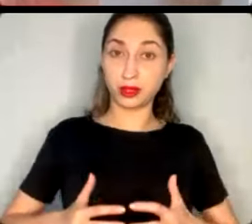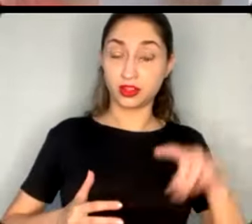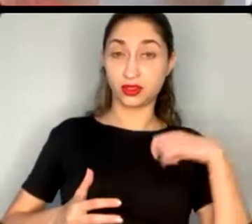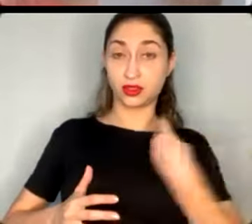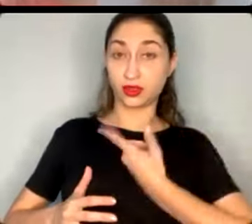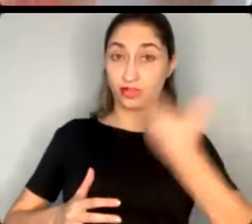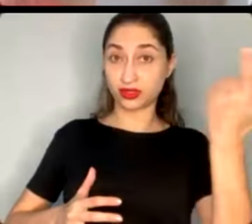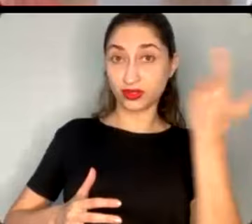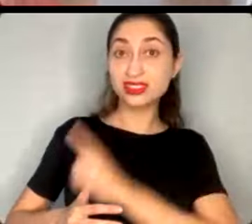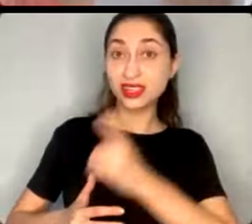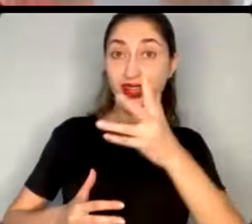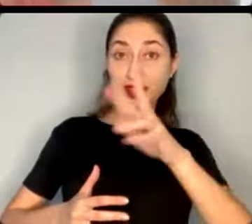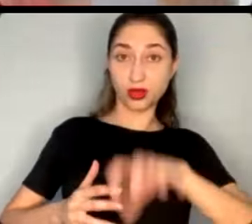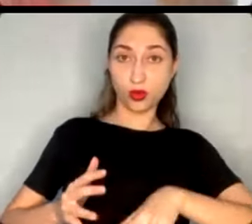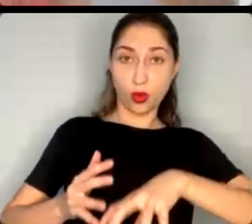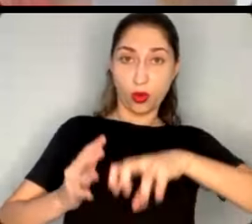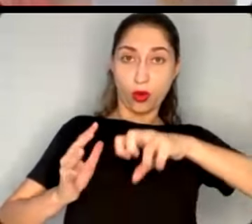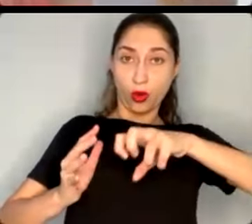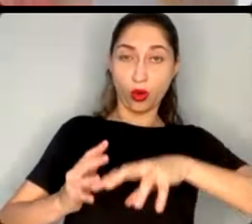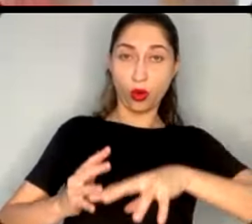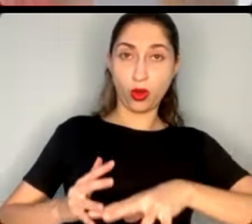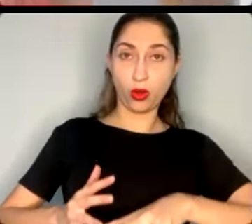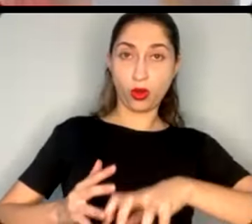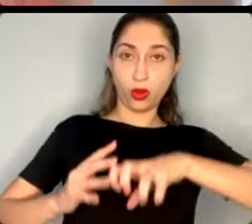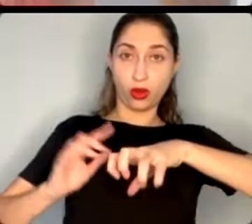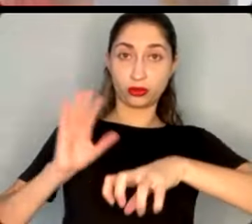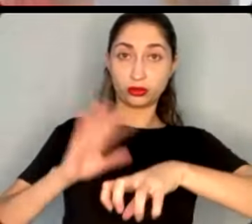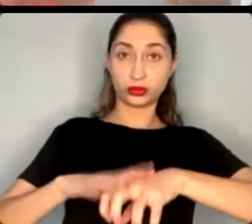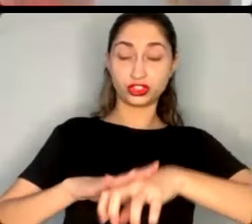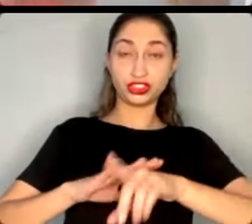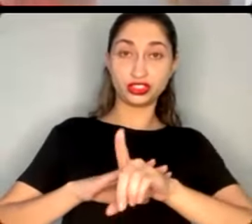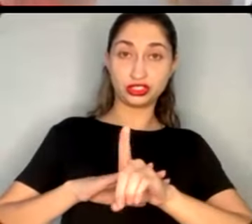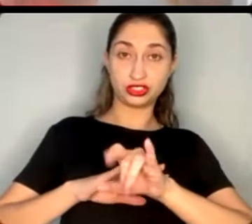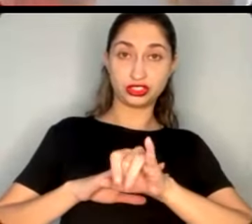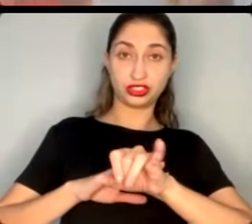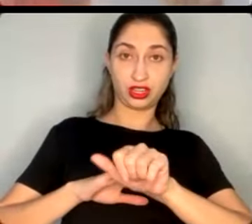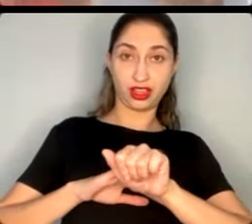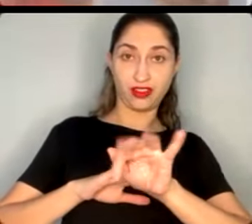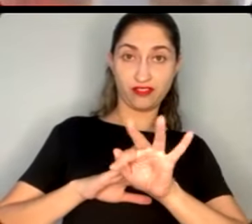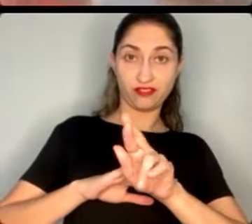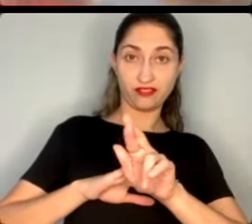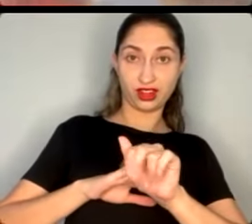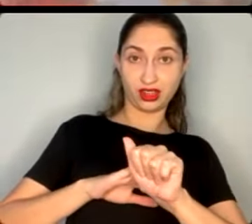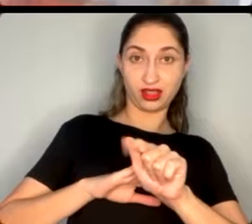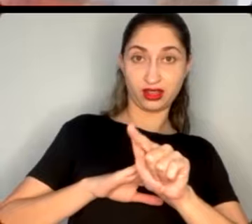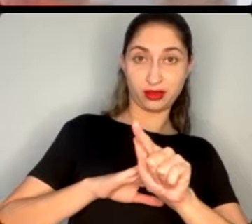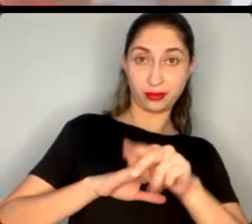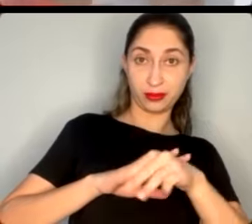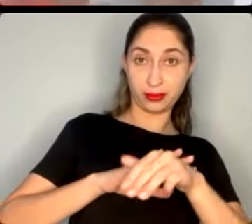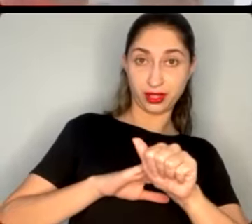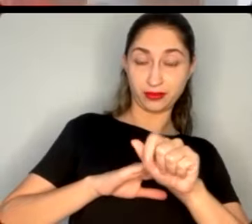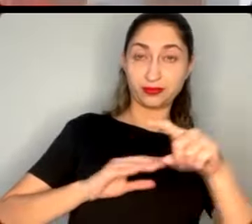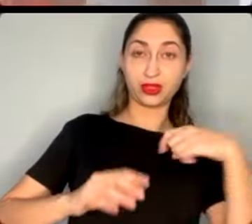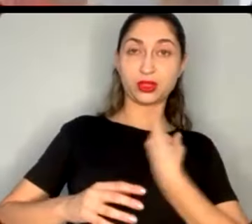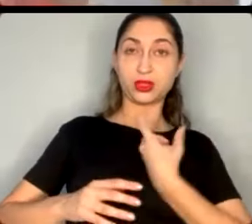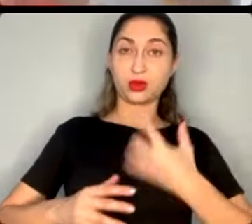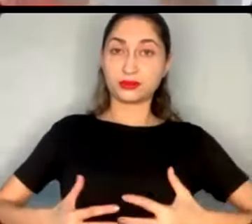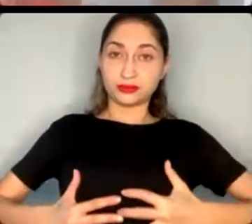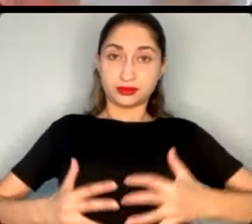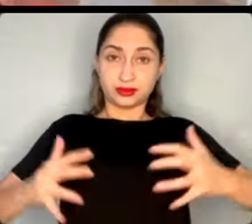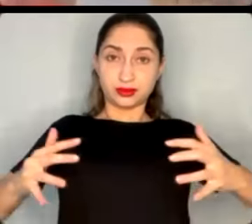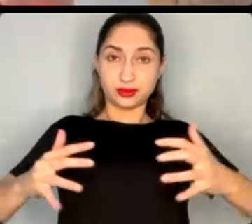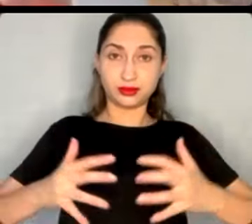um guarda-chuva aberto na ossatura e principalmente nas costelas flutuantes, quando você expande o